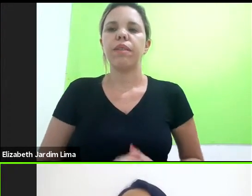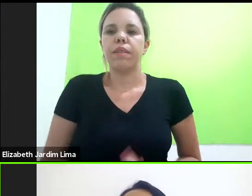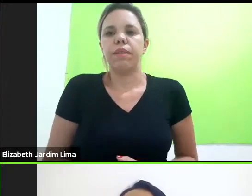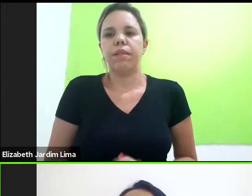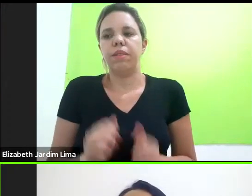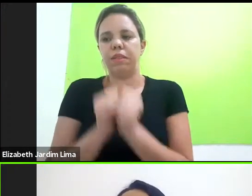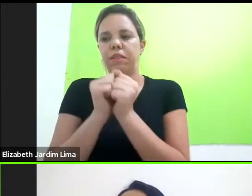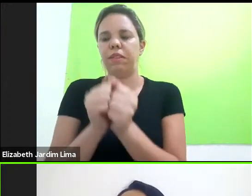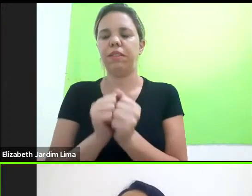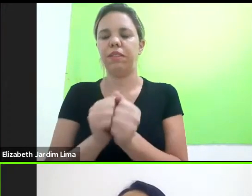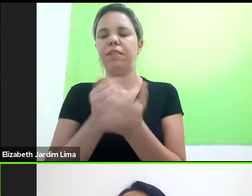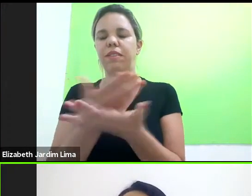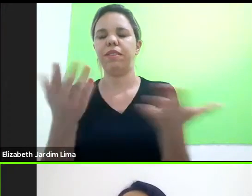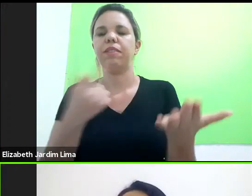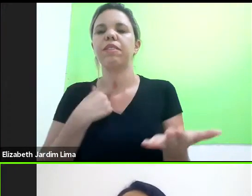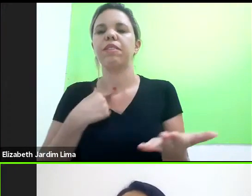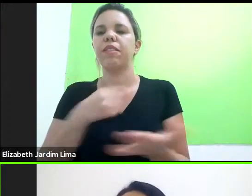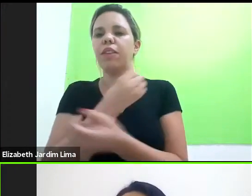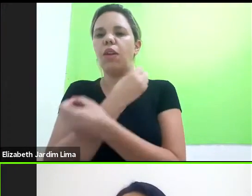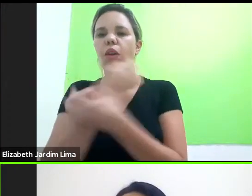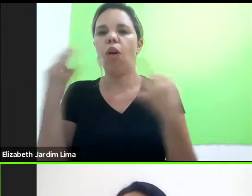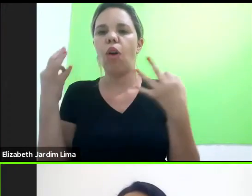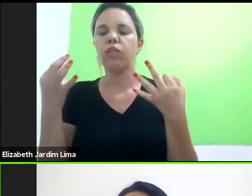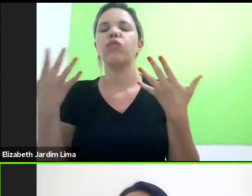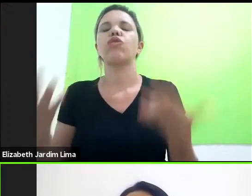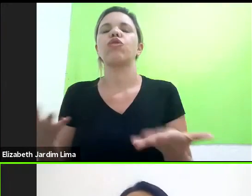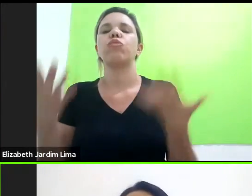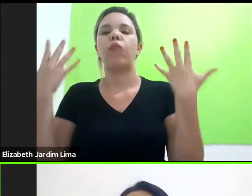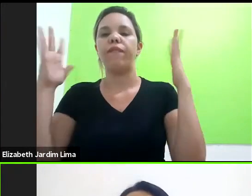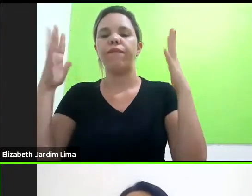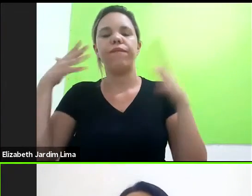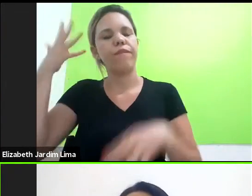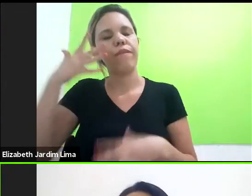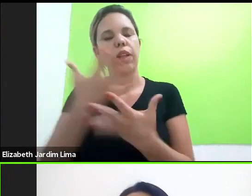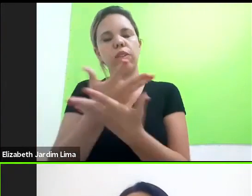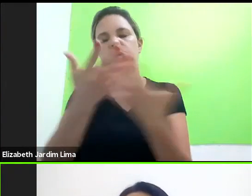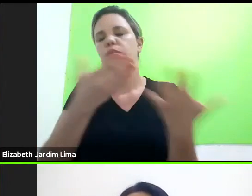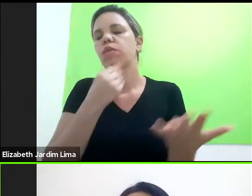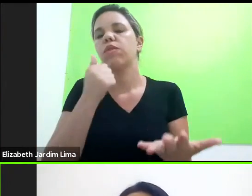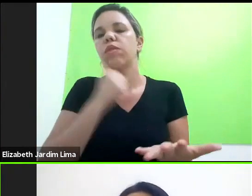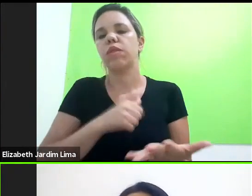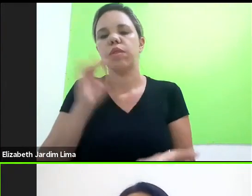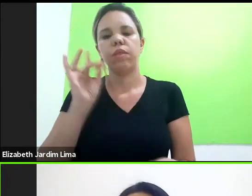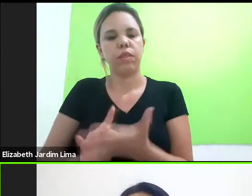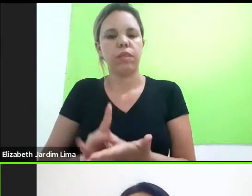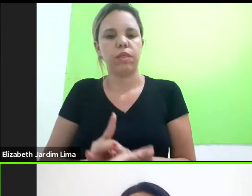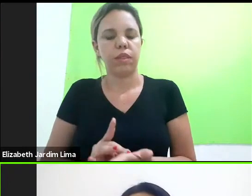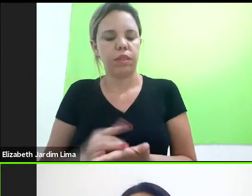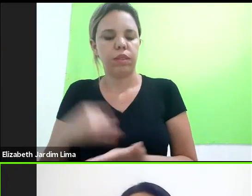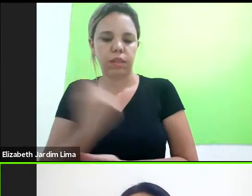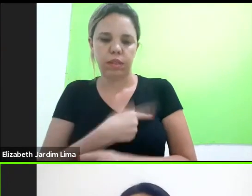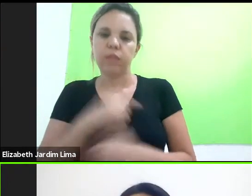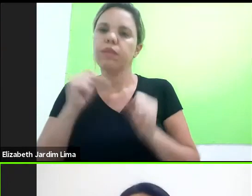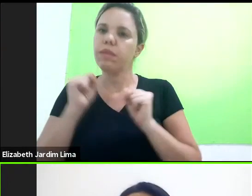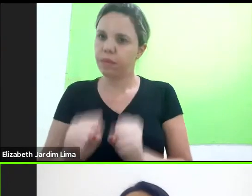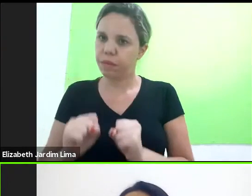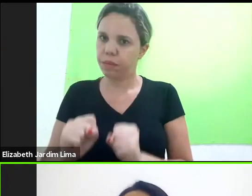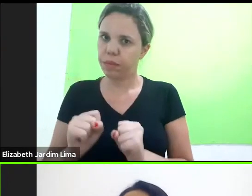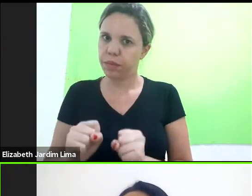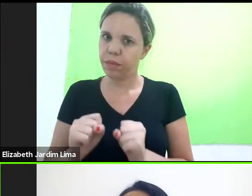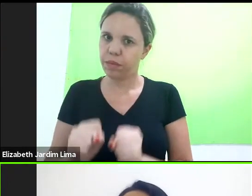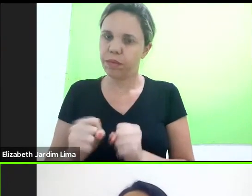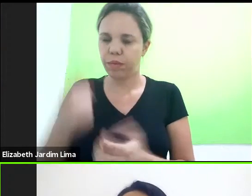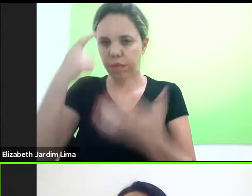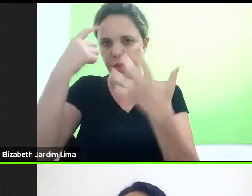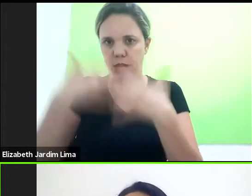vocês. Desejo um ótimo evento para todos e todas, que realmente a gente possa pensar